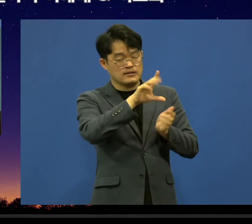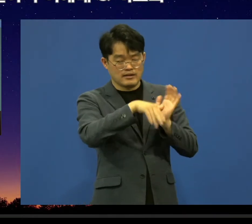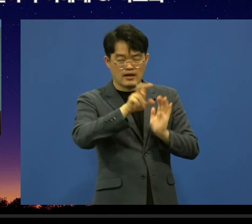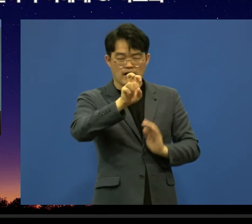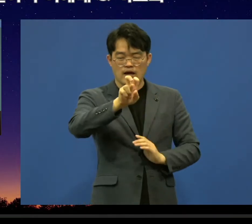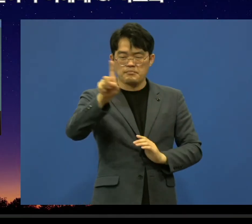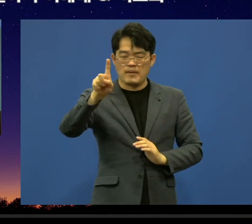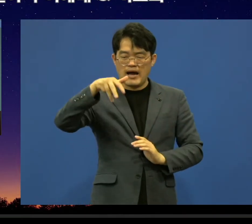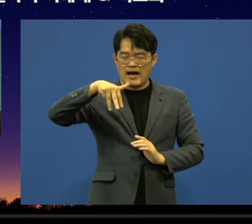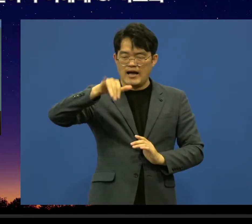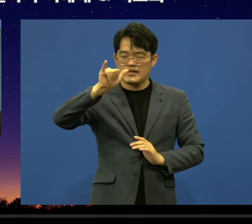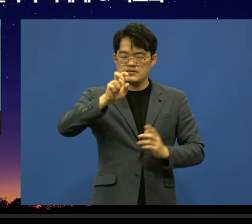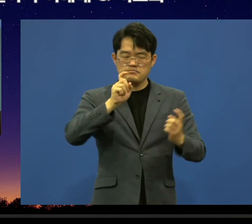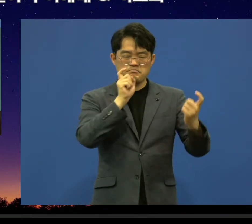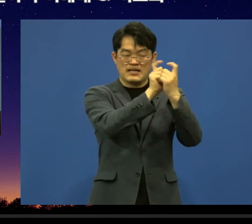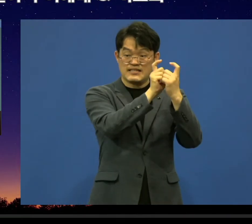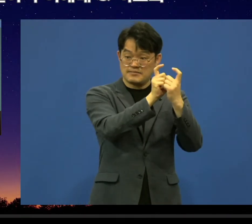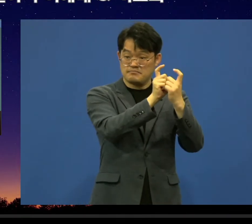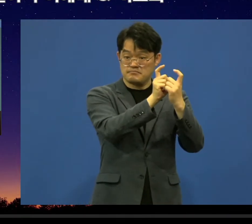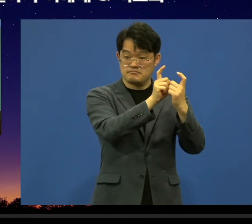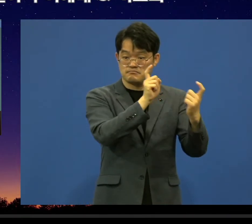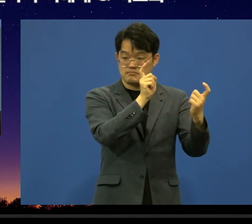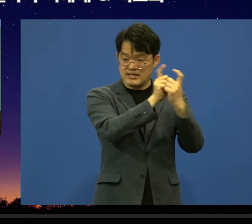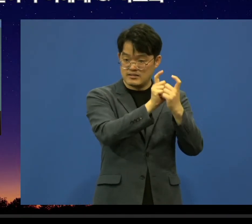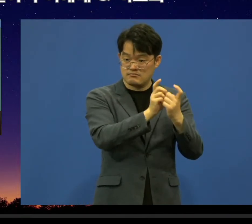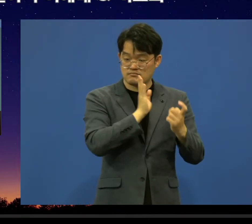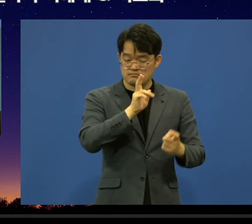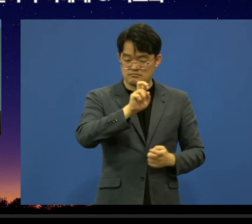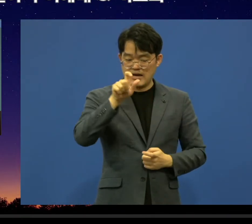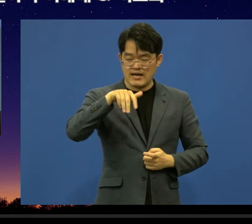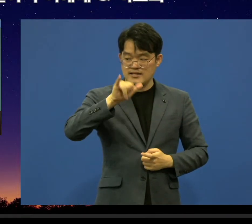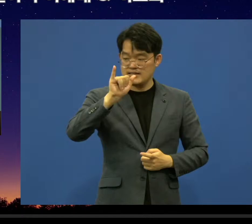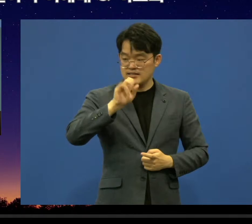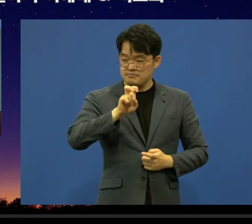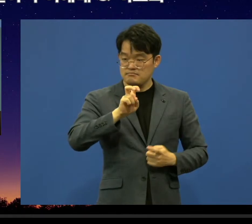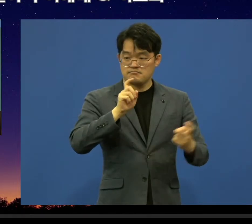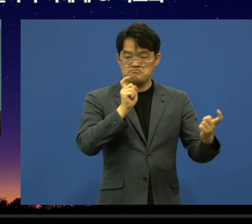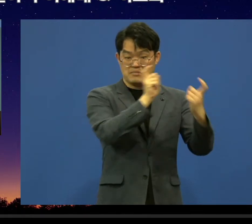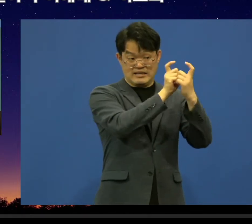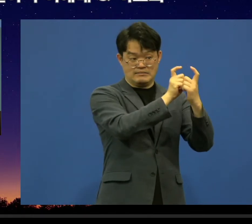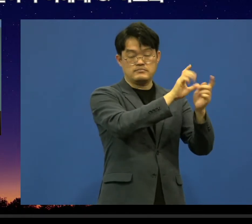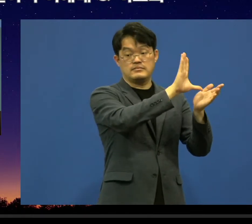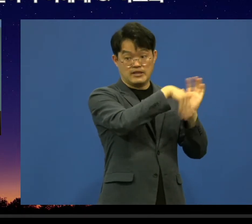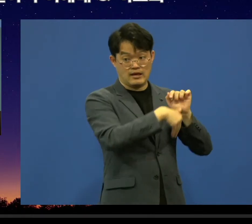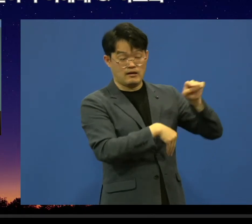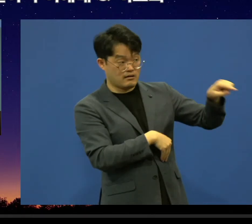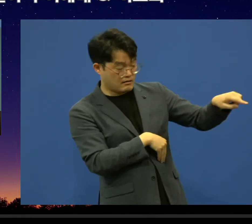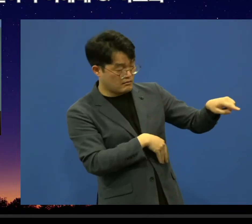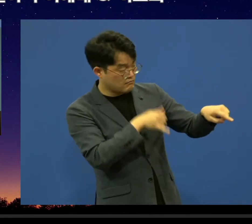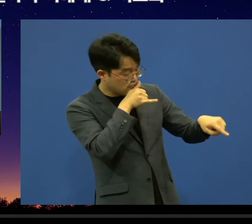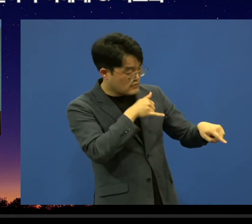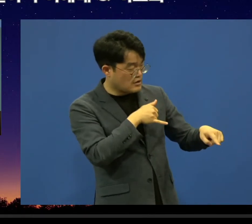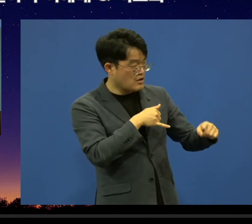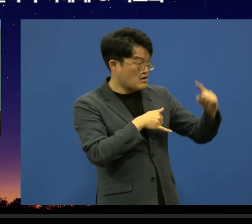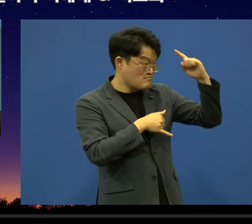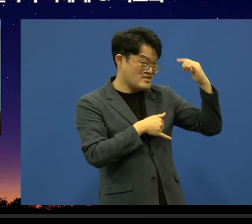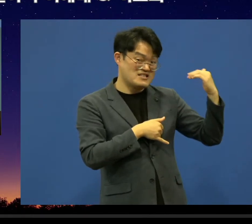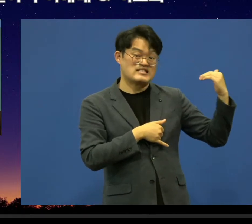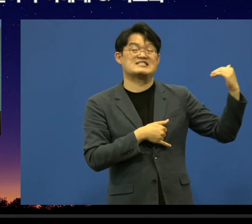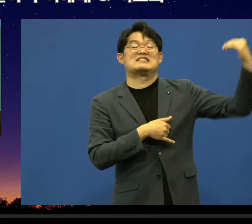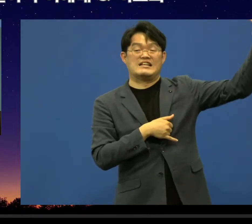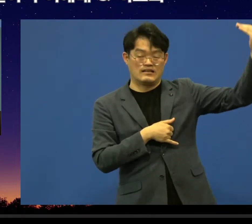23절 말씀해 보니까요. 23절에 보니까 그들과 함께 말할 때에 마침 블레셋 사람의 싸움 도두는 가드